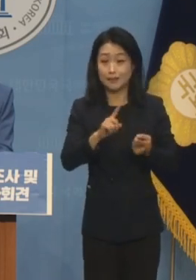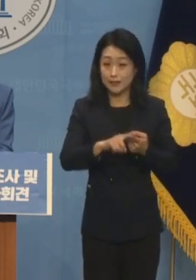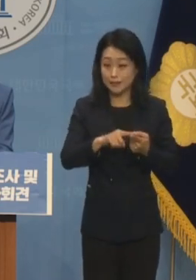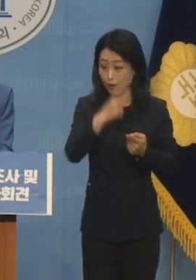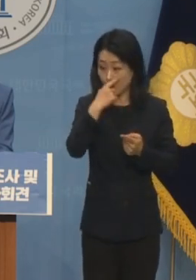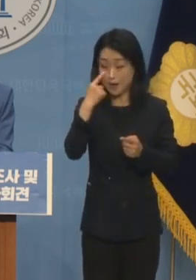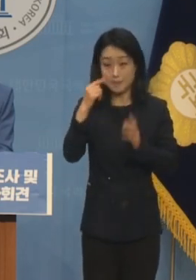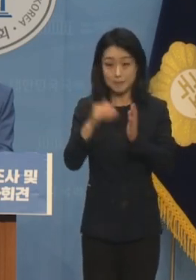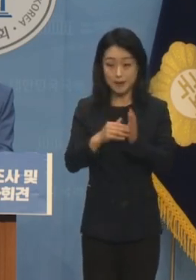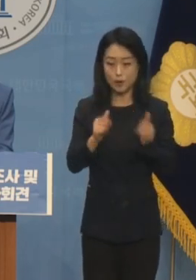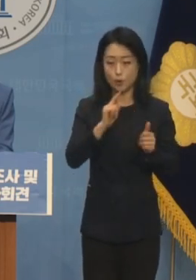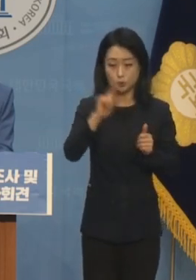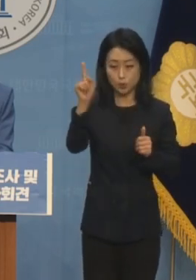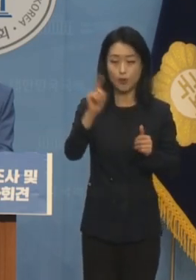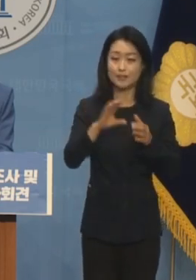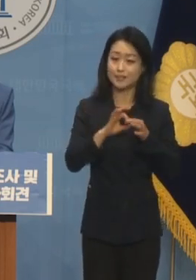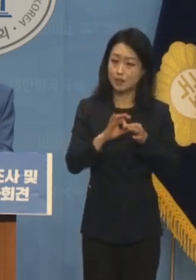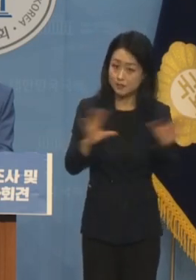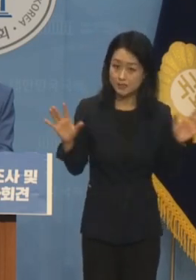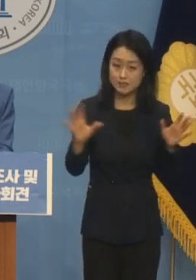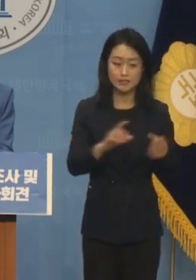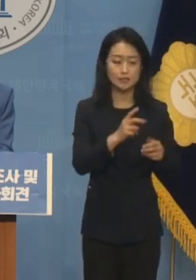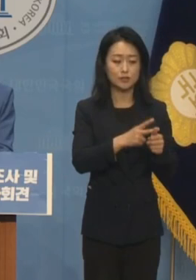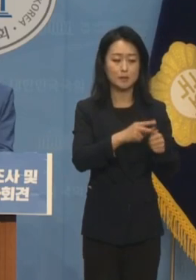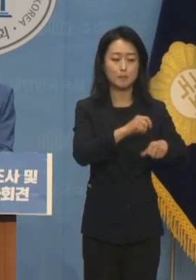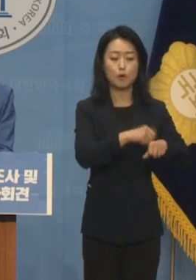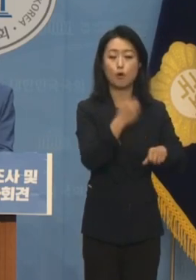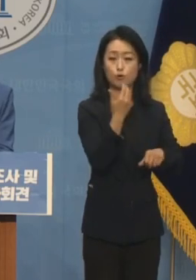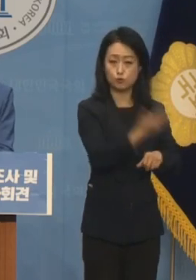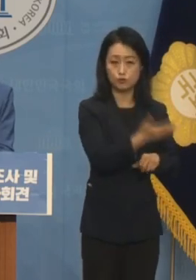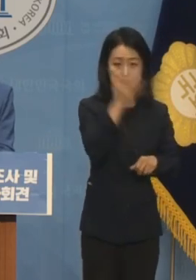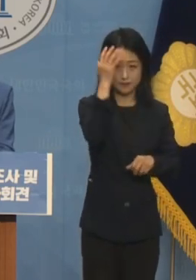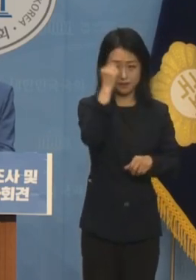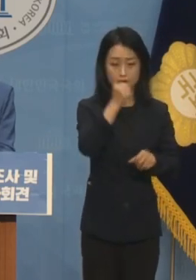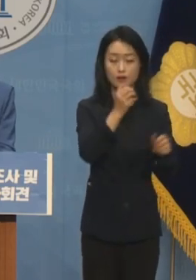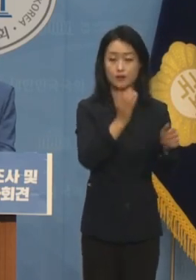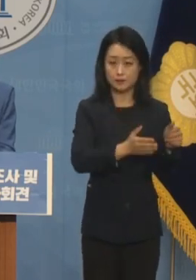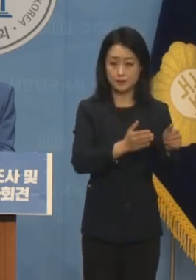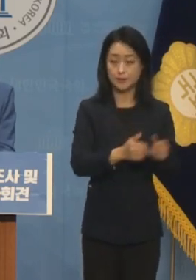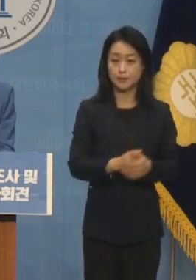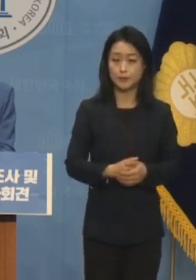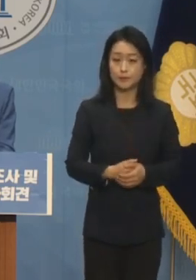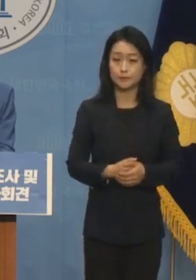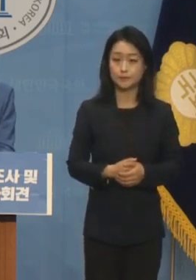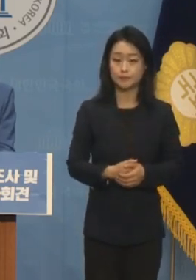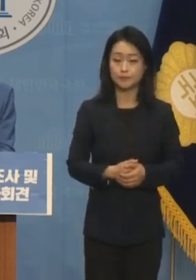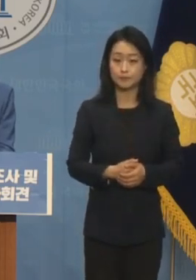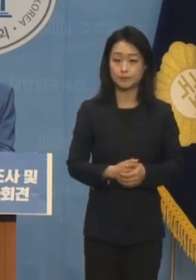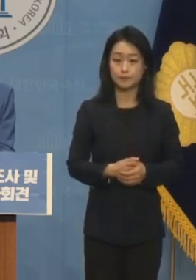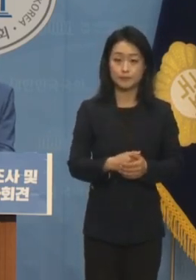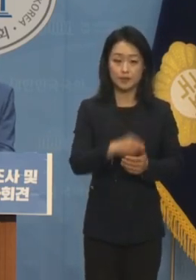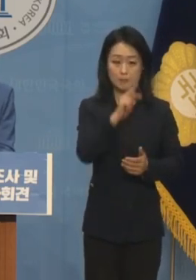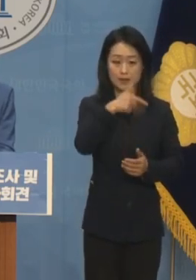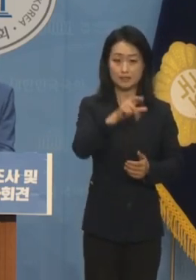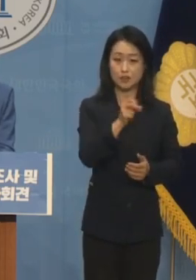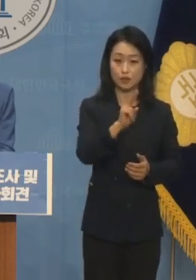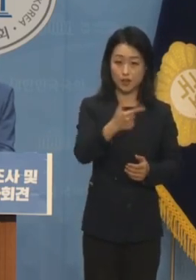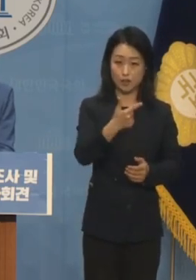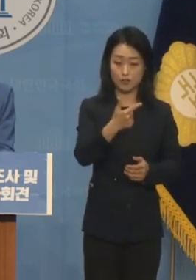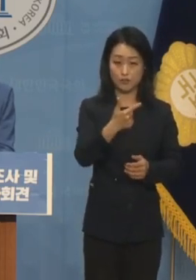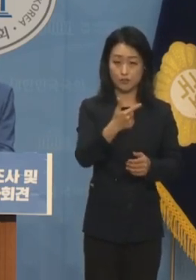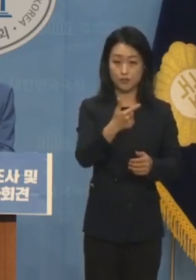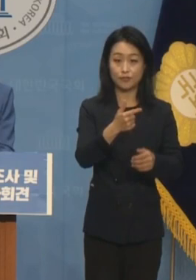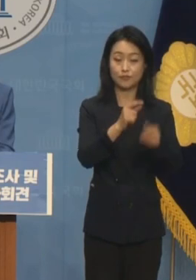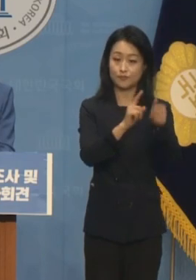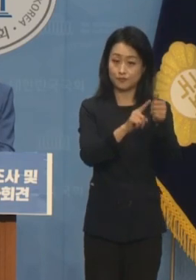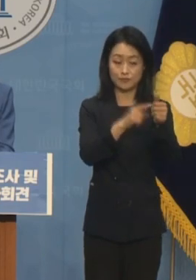처벌이 가해질 수 있는 중대 범죄인 점도 잊지 마십시오. 끝으로 박정현 신임 회장에게 묻고